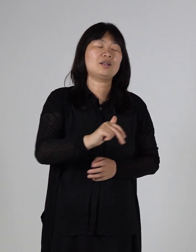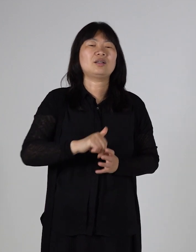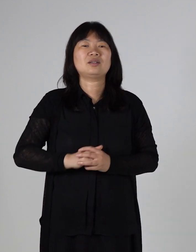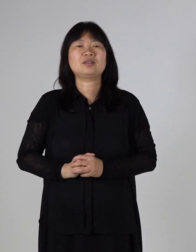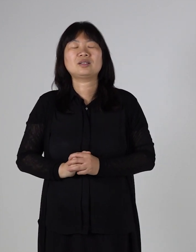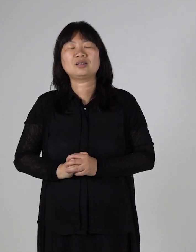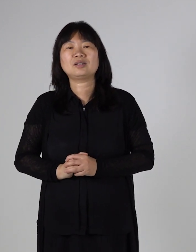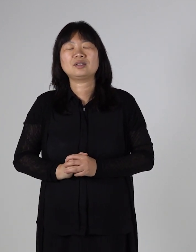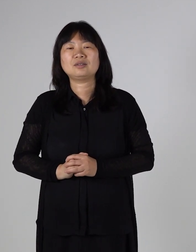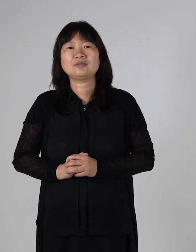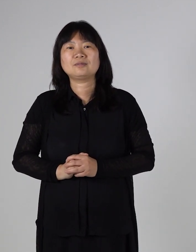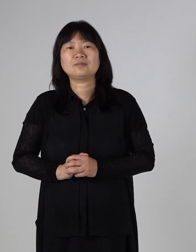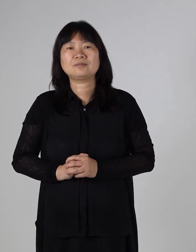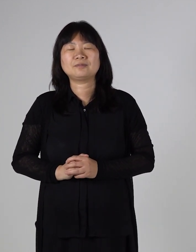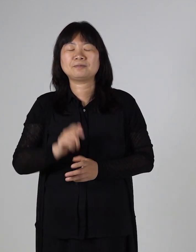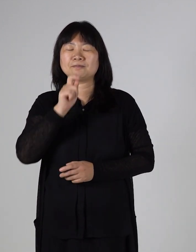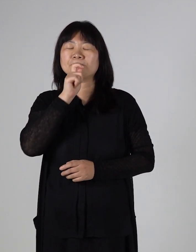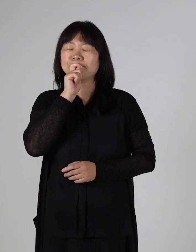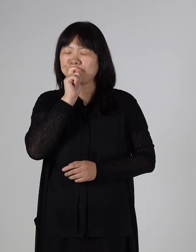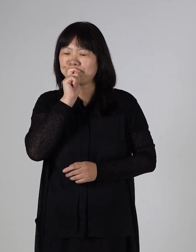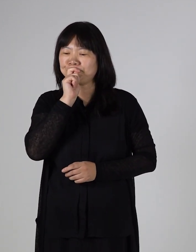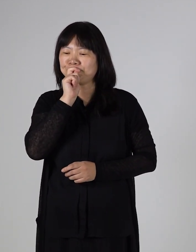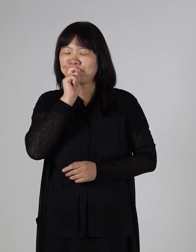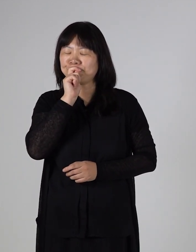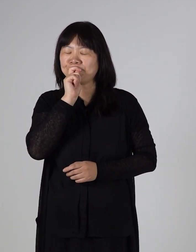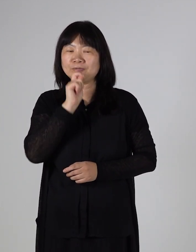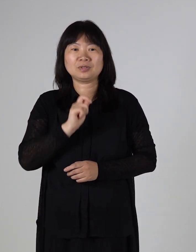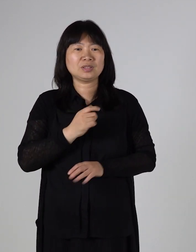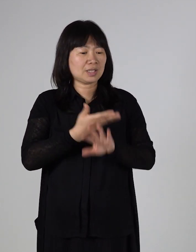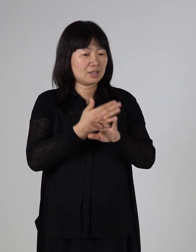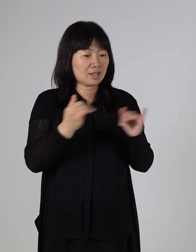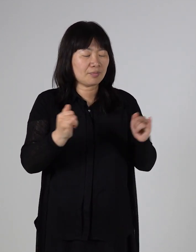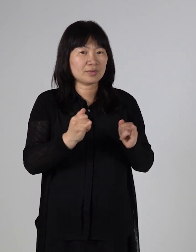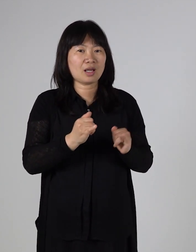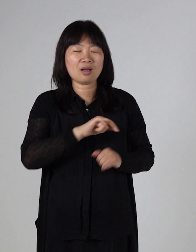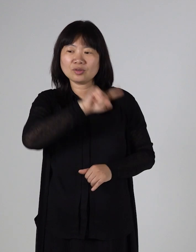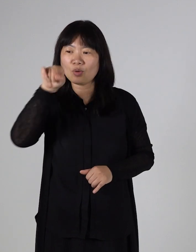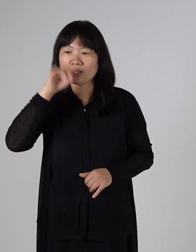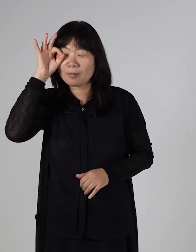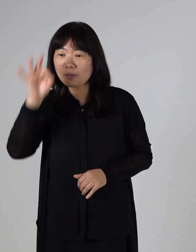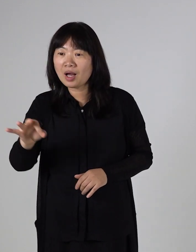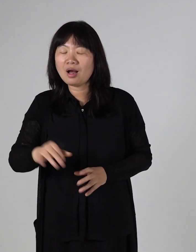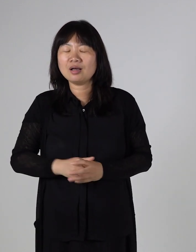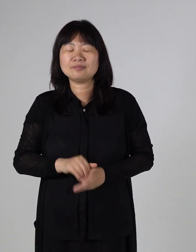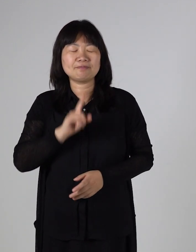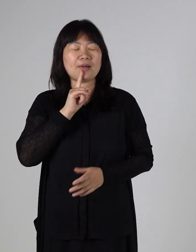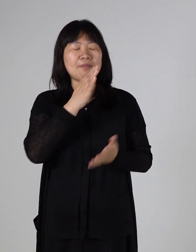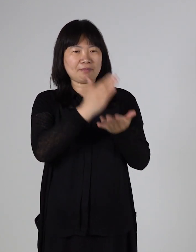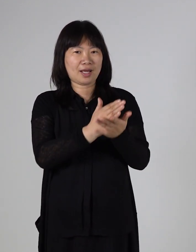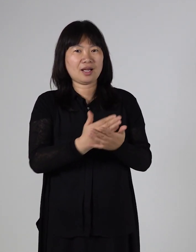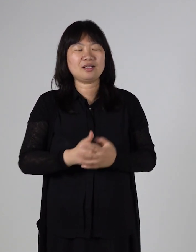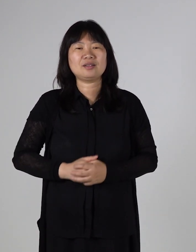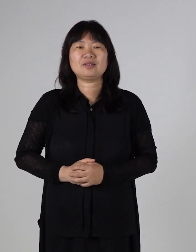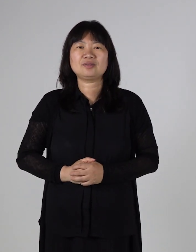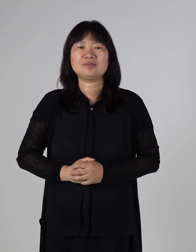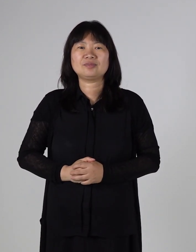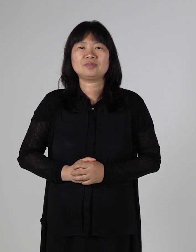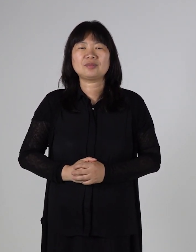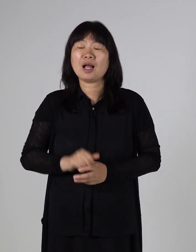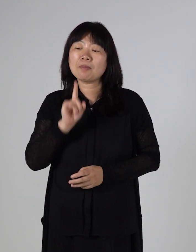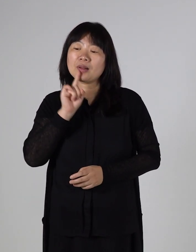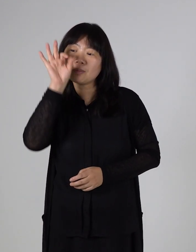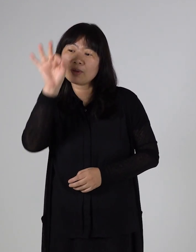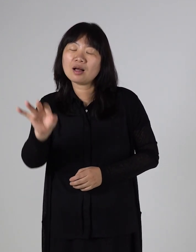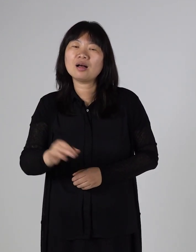함구를 시켰어요. 아무에게도 너희들이 본 것을 말하지 말라.